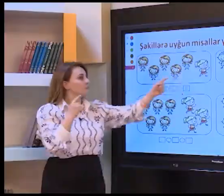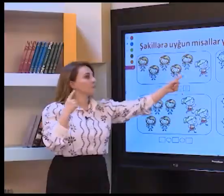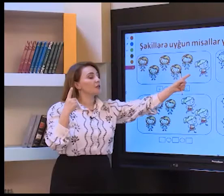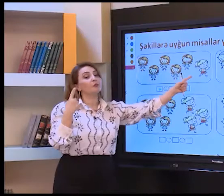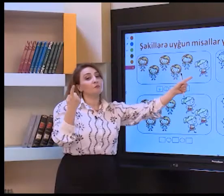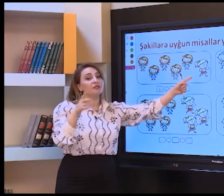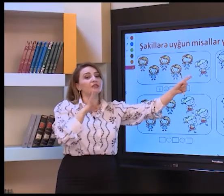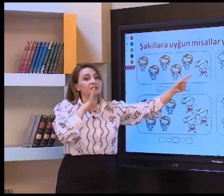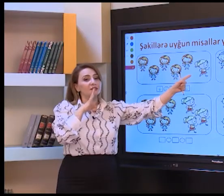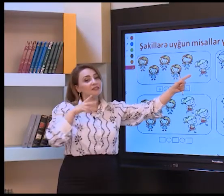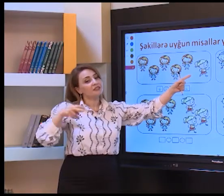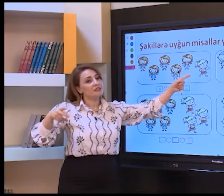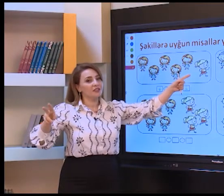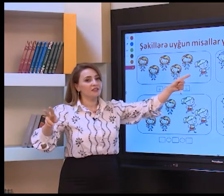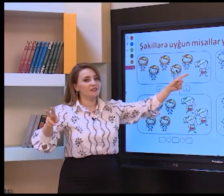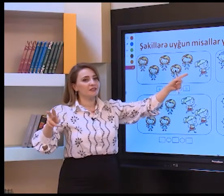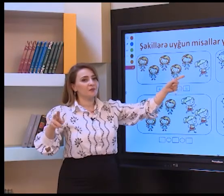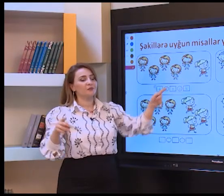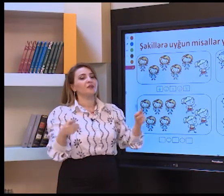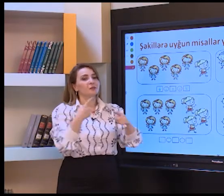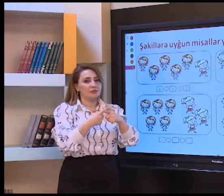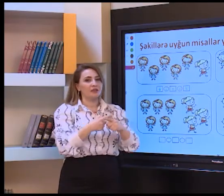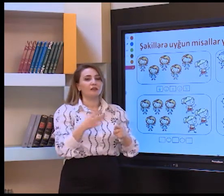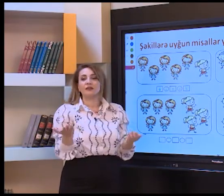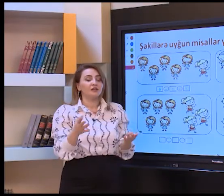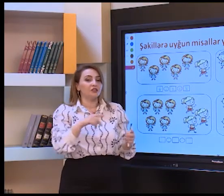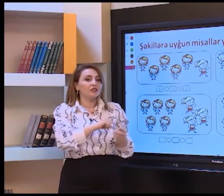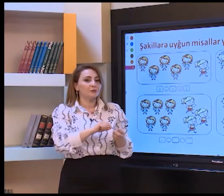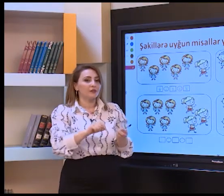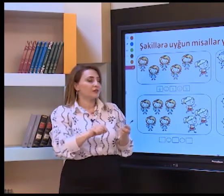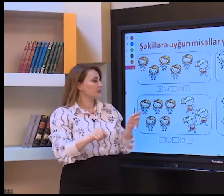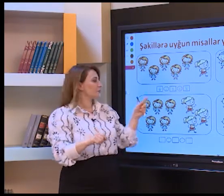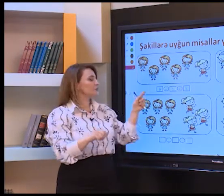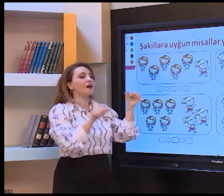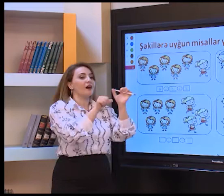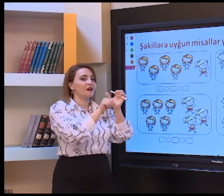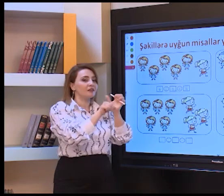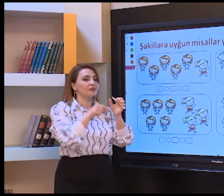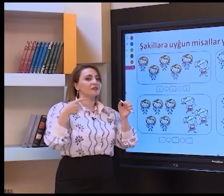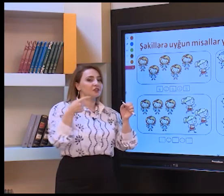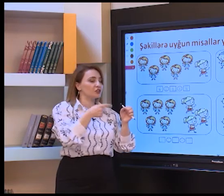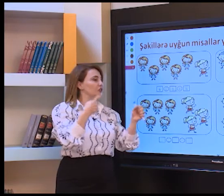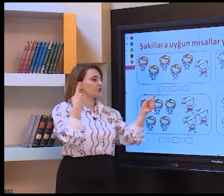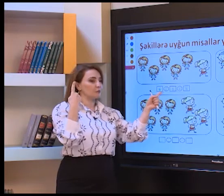Bir qız getdi. Misalı necə yazmalıyıq? 6 çıx